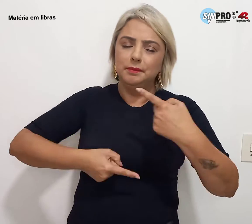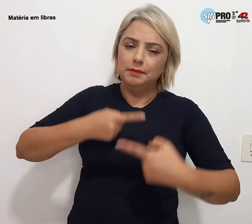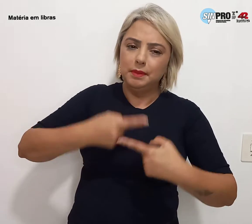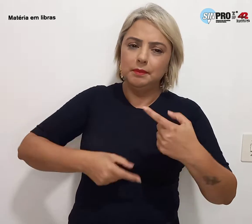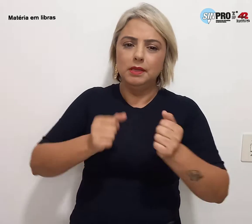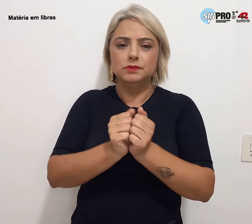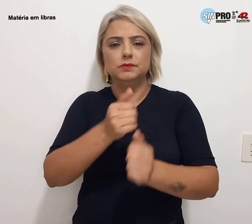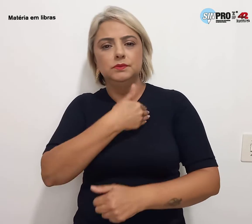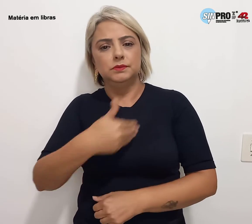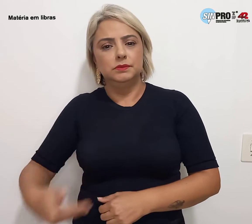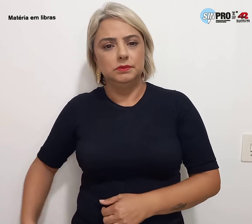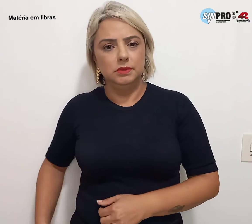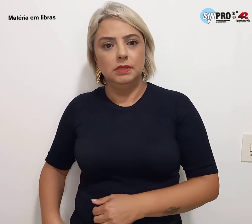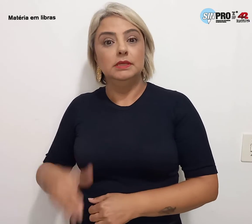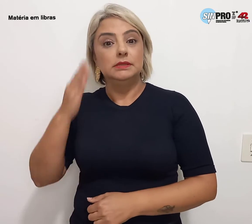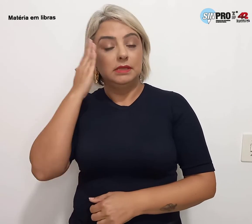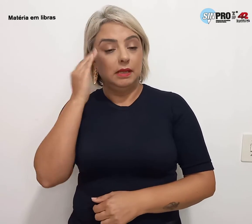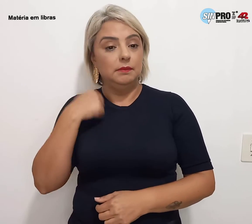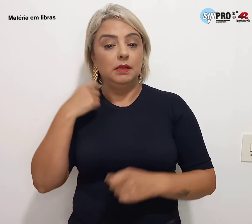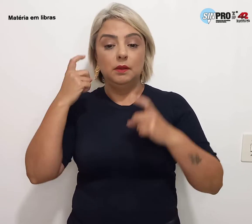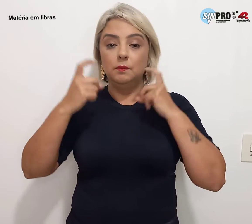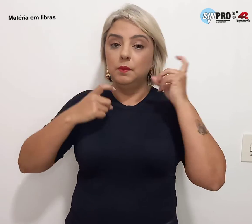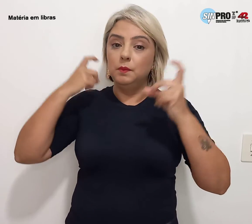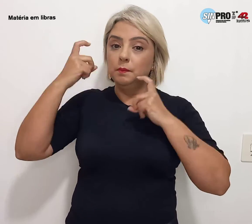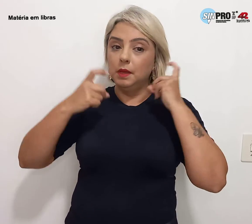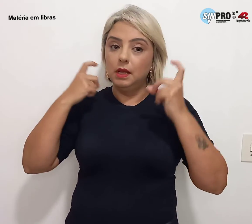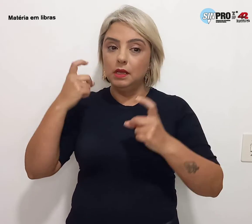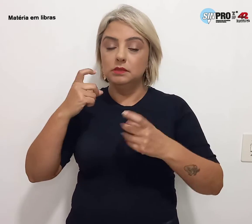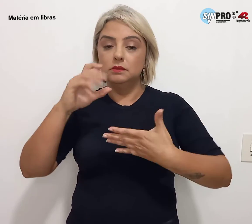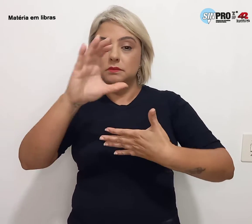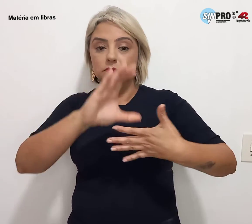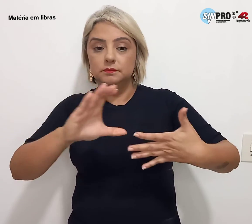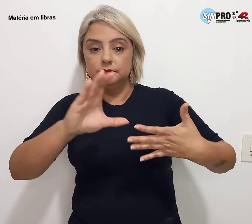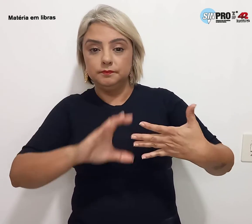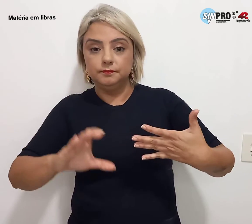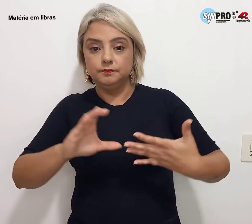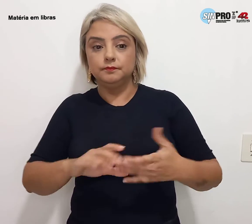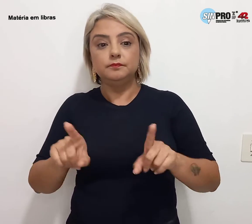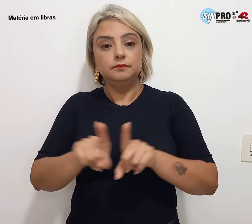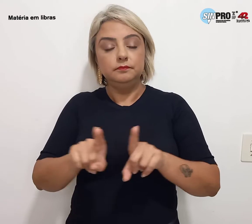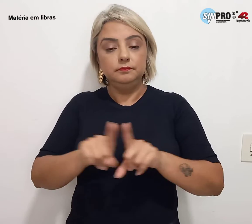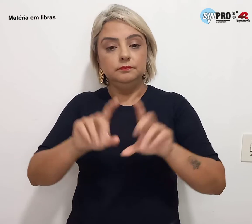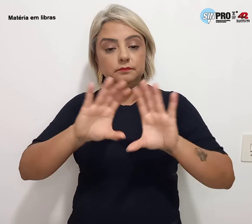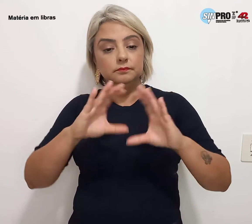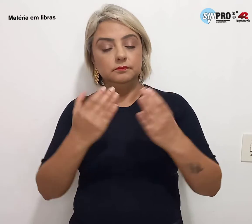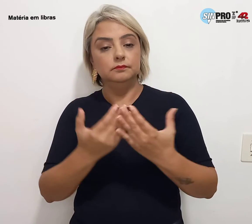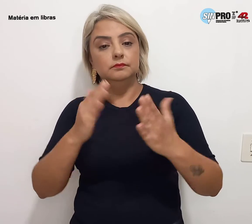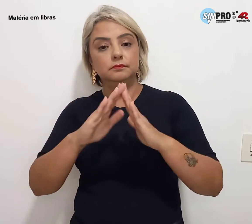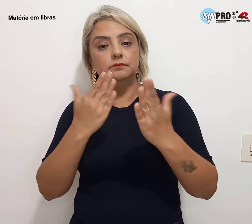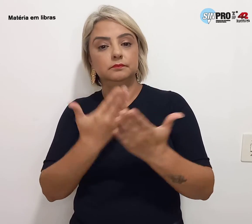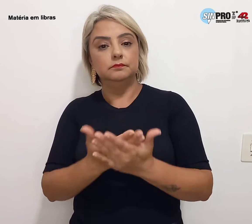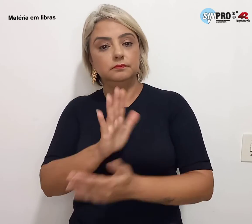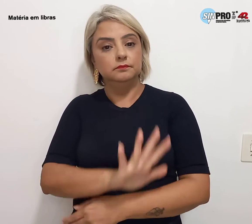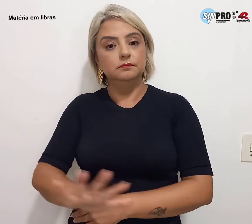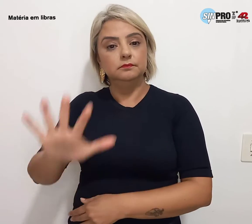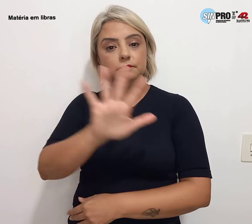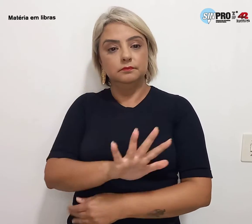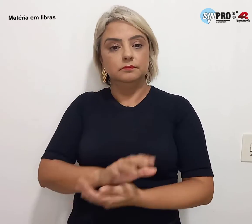Governo, visto a preocupação com a categoria e com a comunidade escolar em geral, ponto